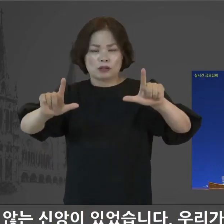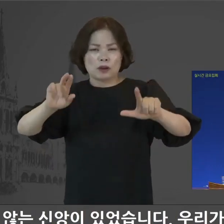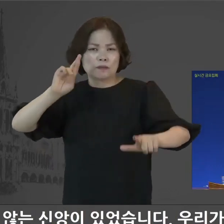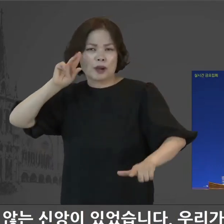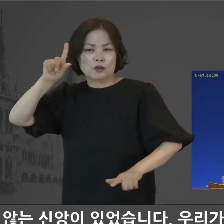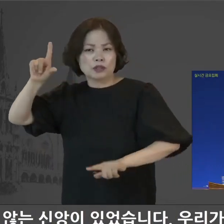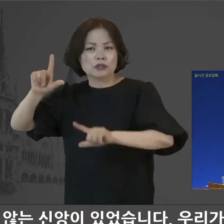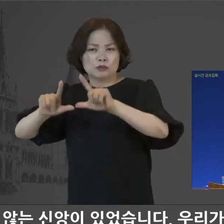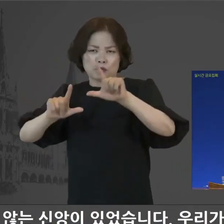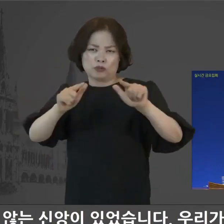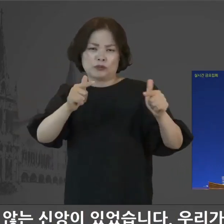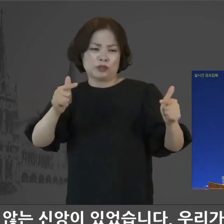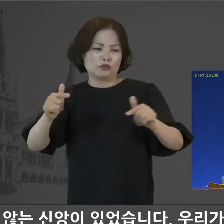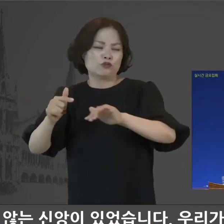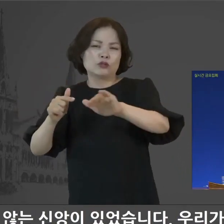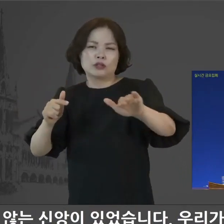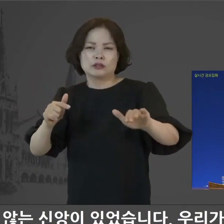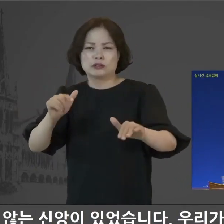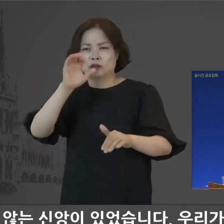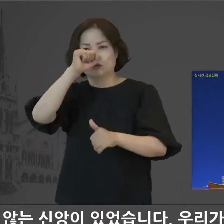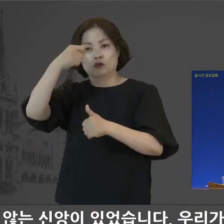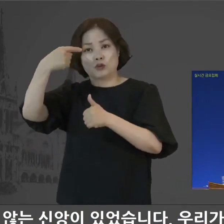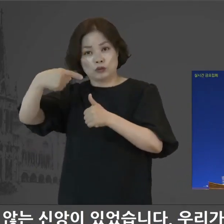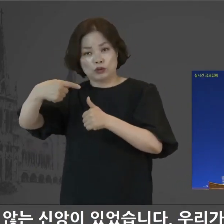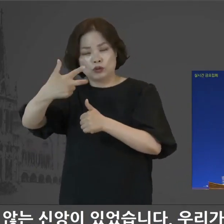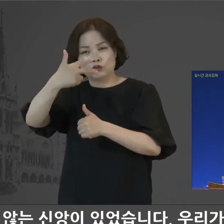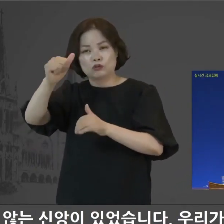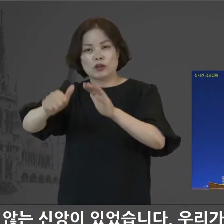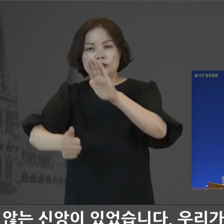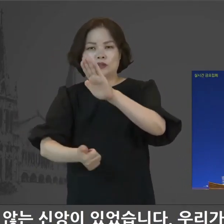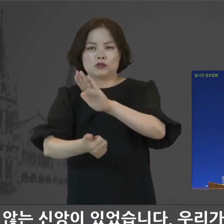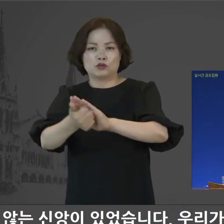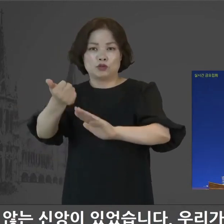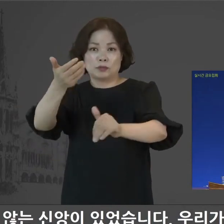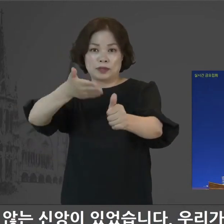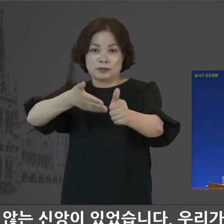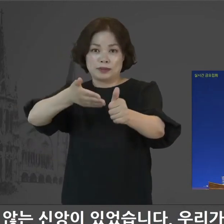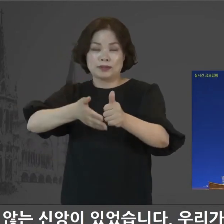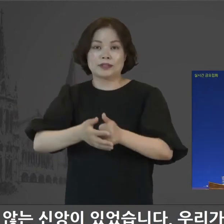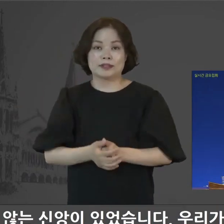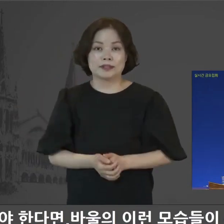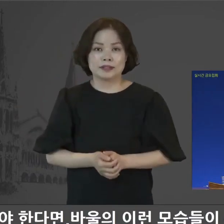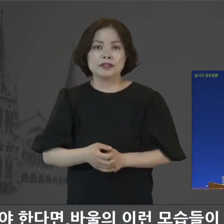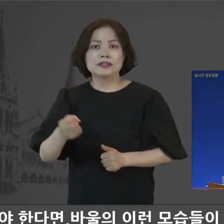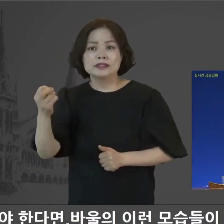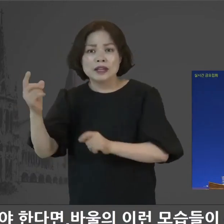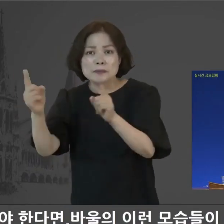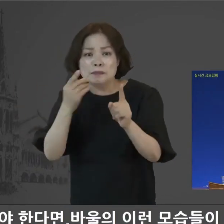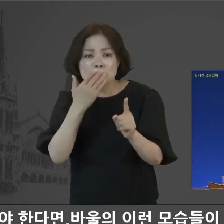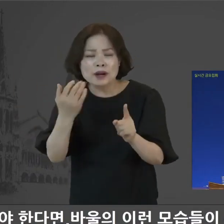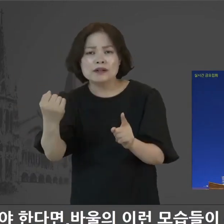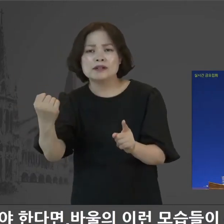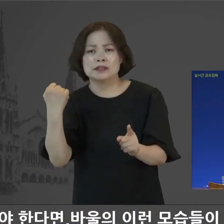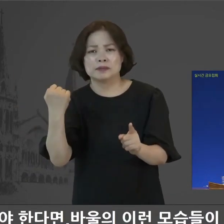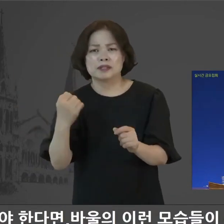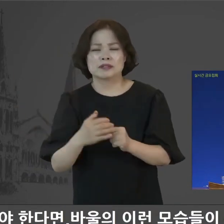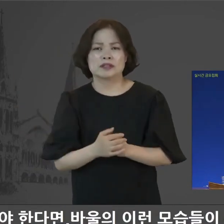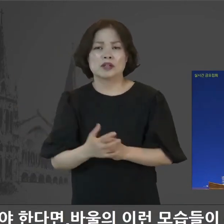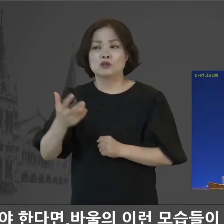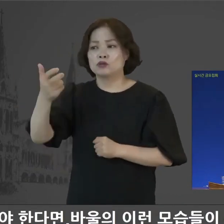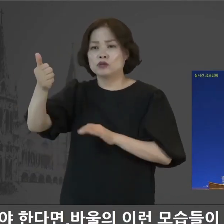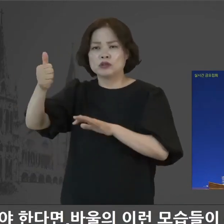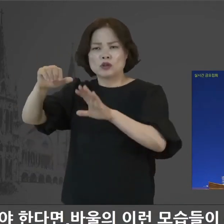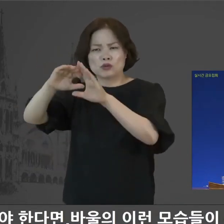이런 모습들이 우리에게 교훈이 될 수 있기를 주 안에서 소망합니다. 다시 일어설 수 있는 힘은 주님